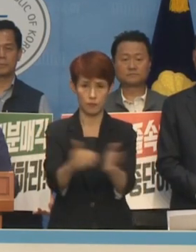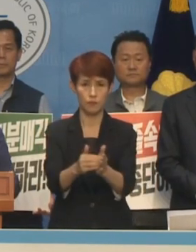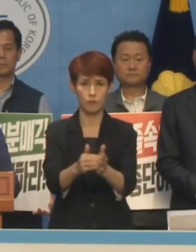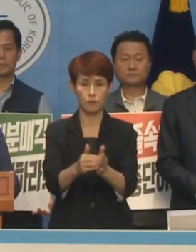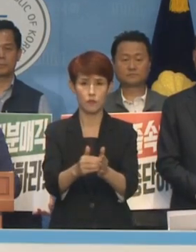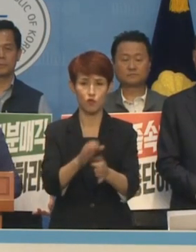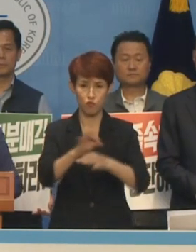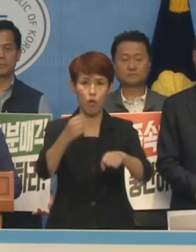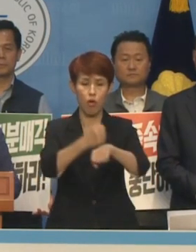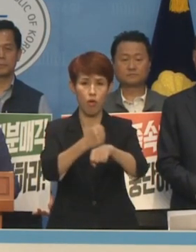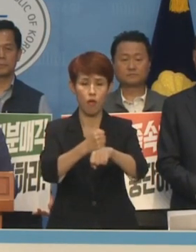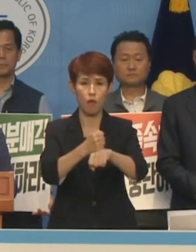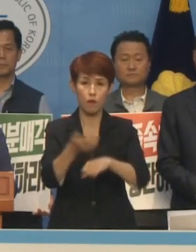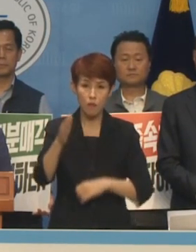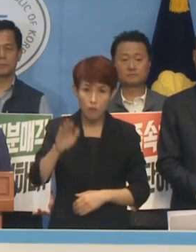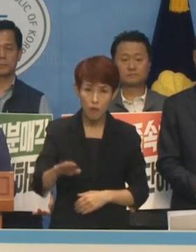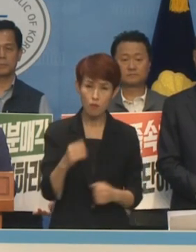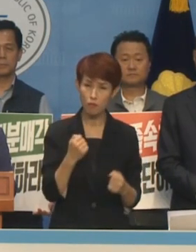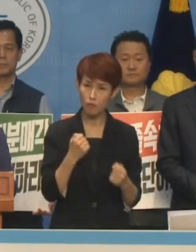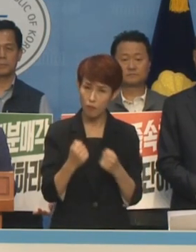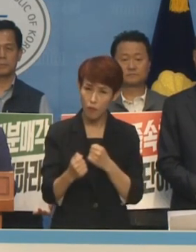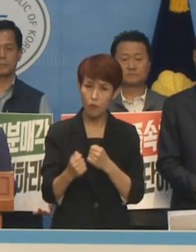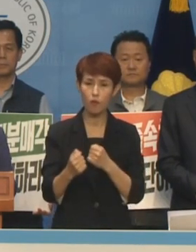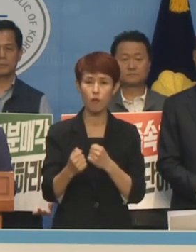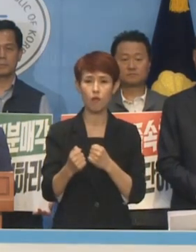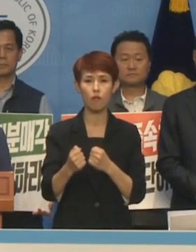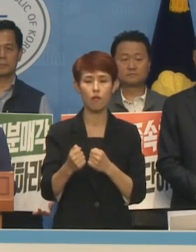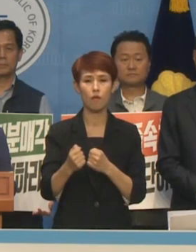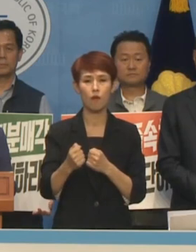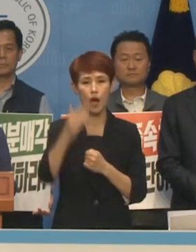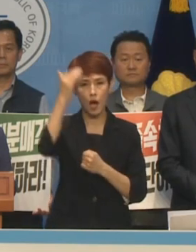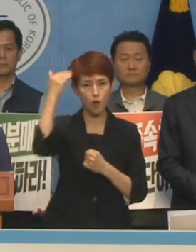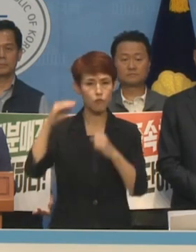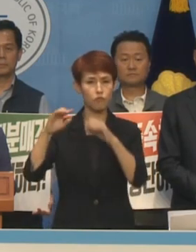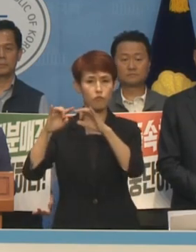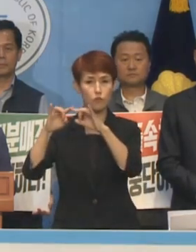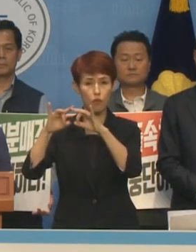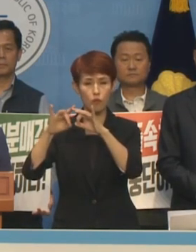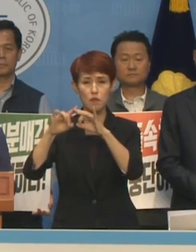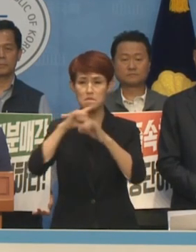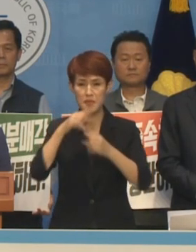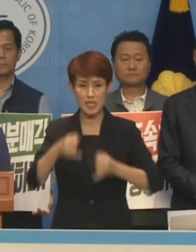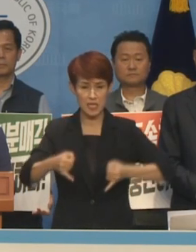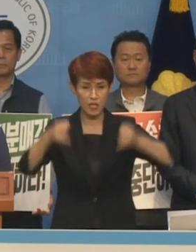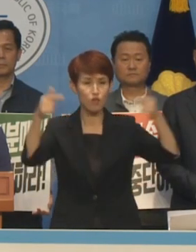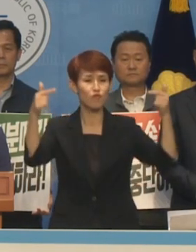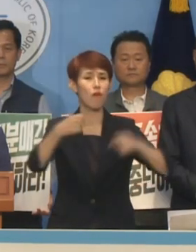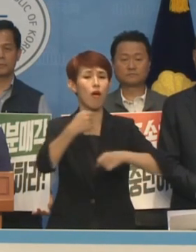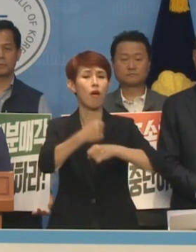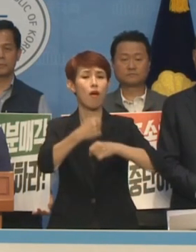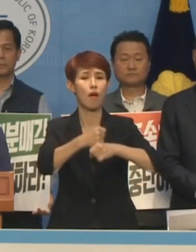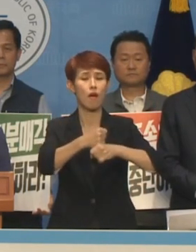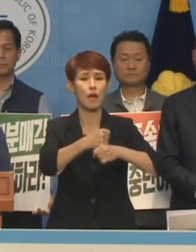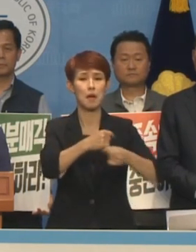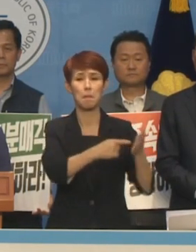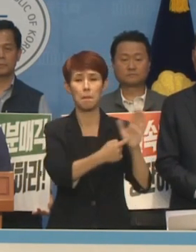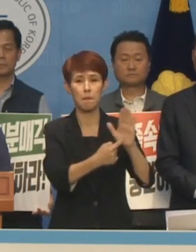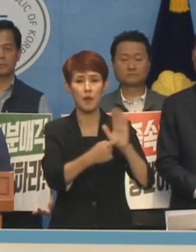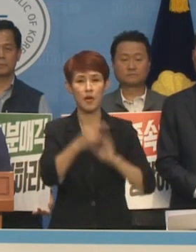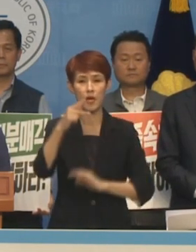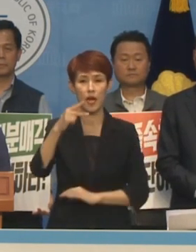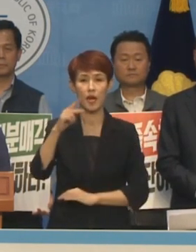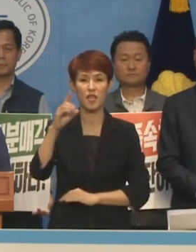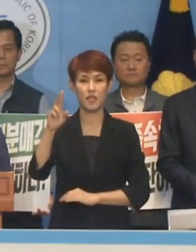되어 있습니다. 그런데도 불구하고 이 한전 부채를 줄인다며 한전 KDN을